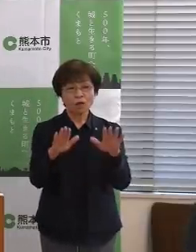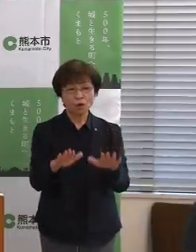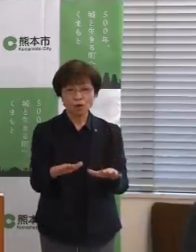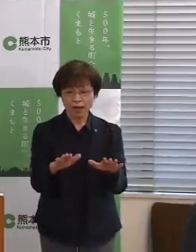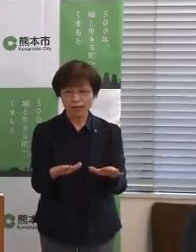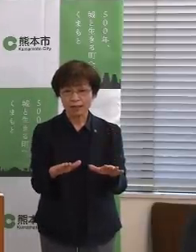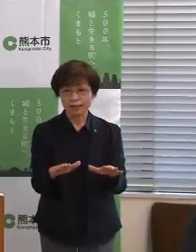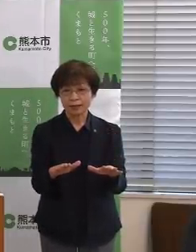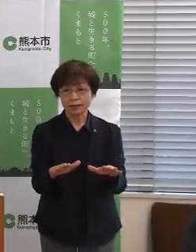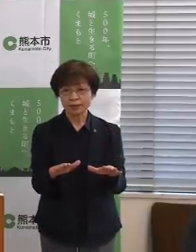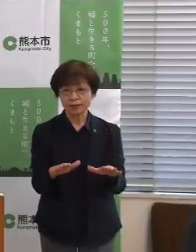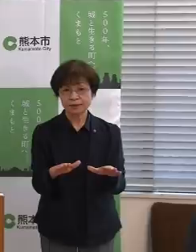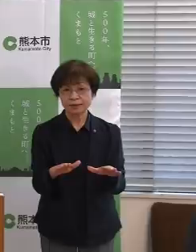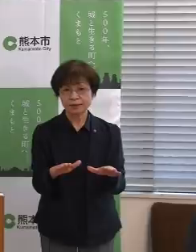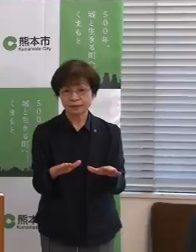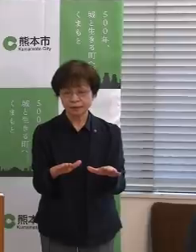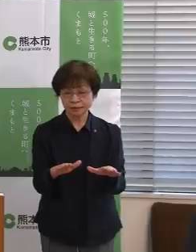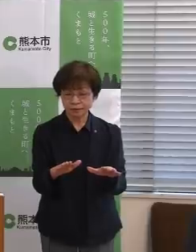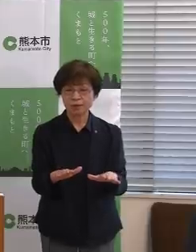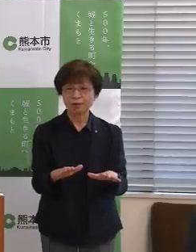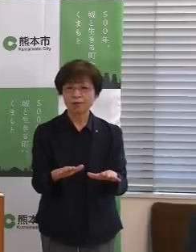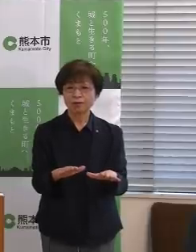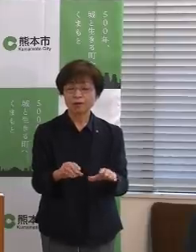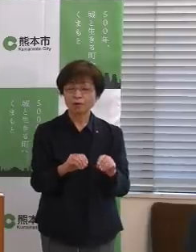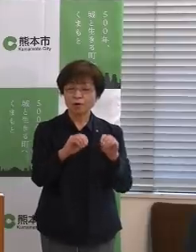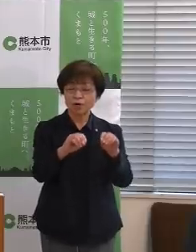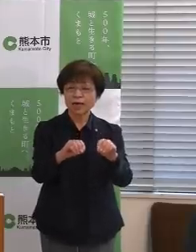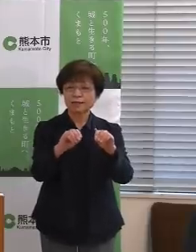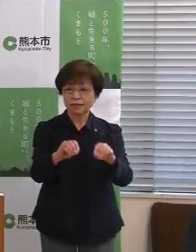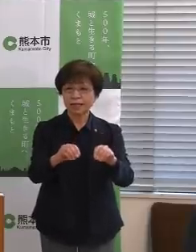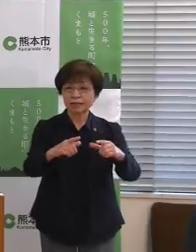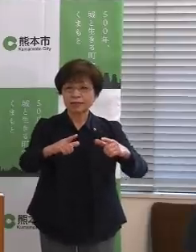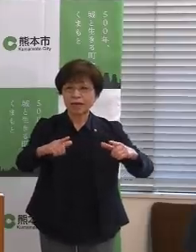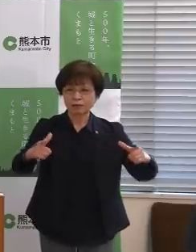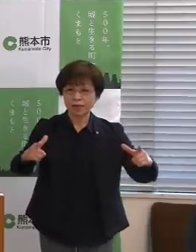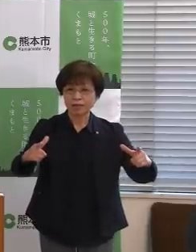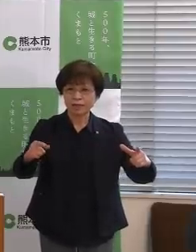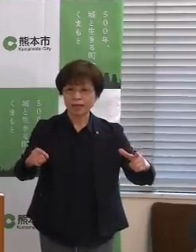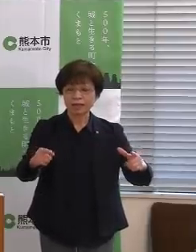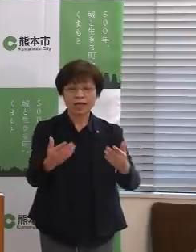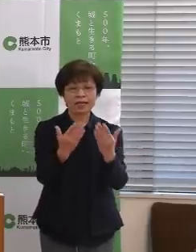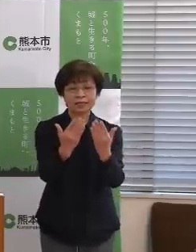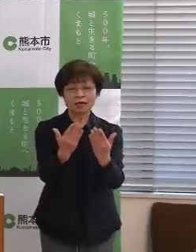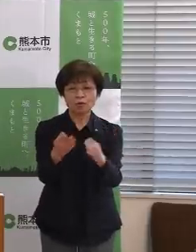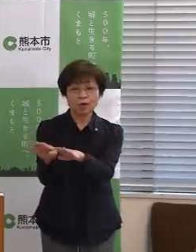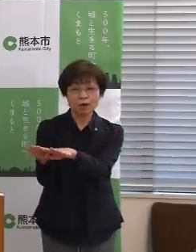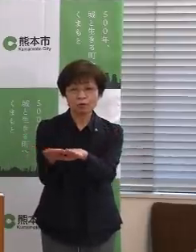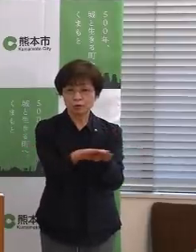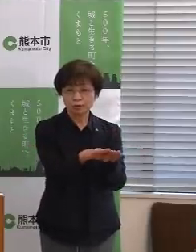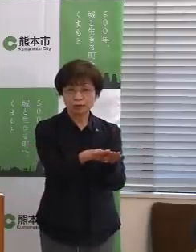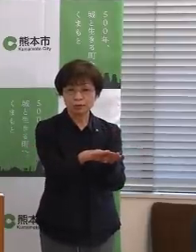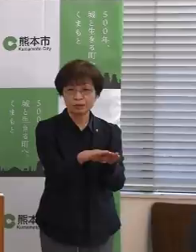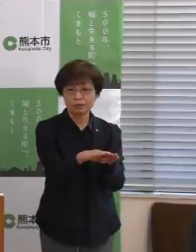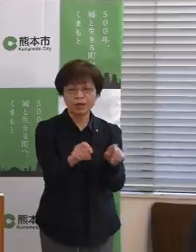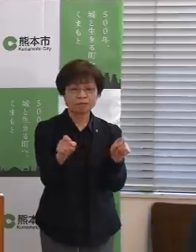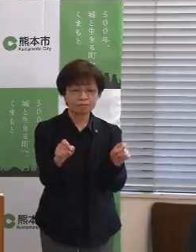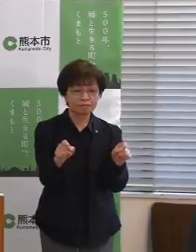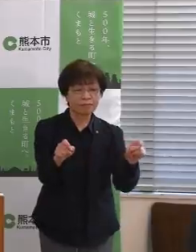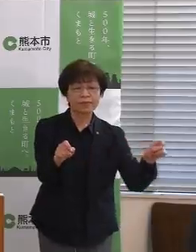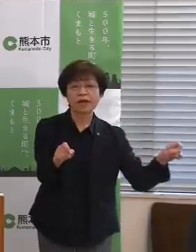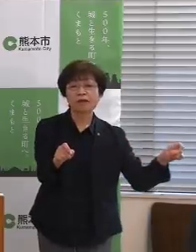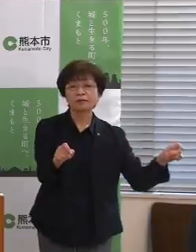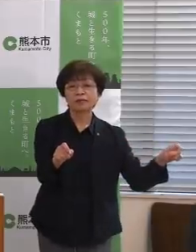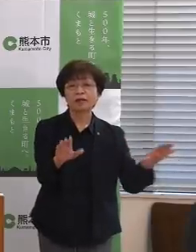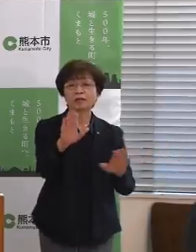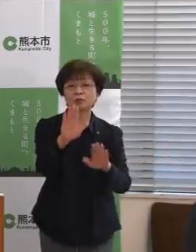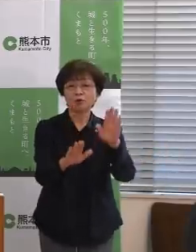この新型コロナウイルスの感染拡大で学校が休校が随分長引いている状況を考え